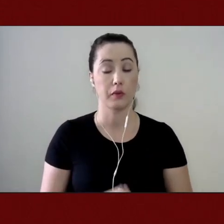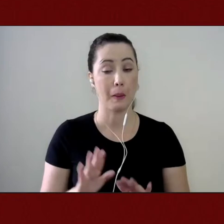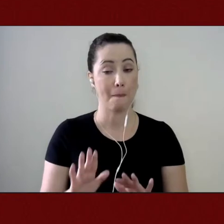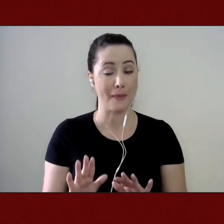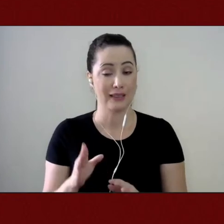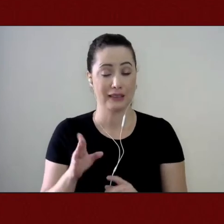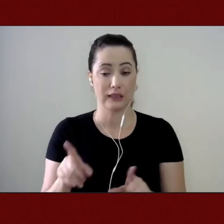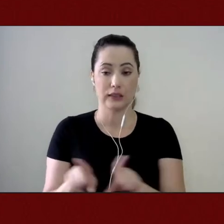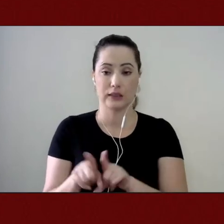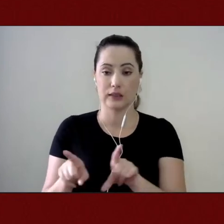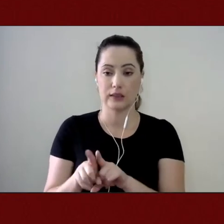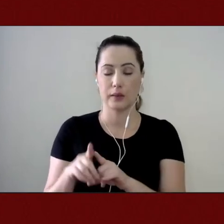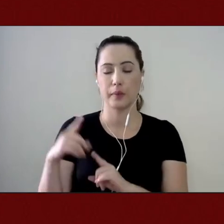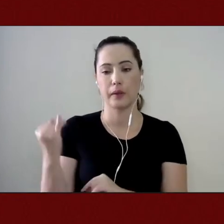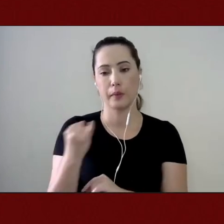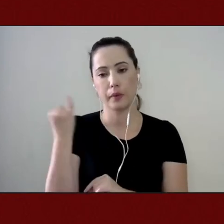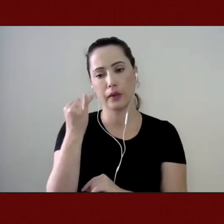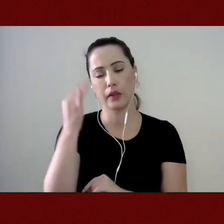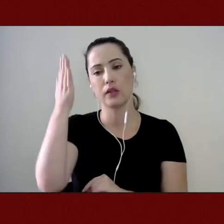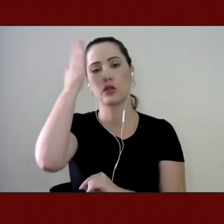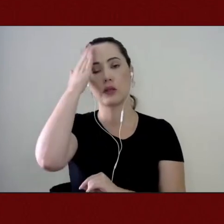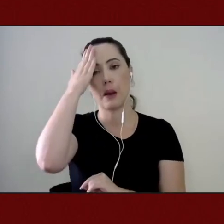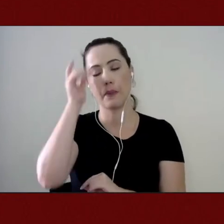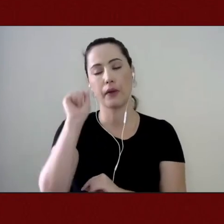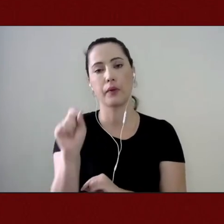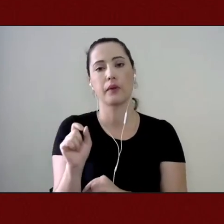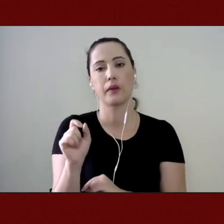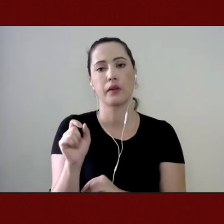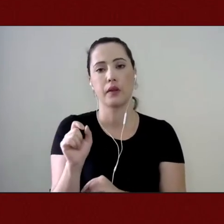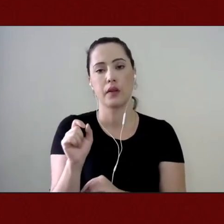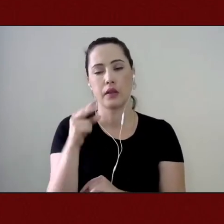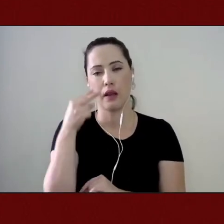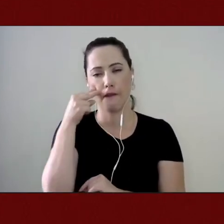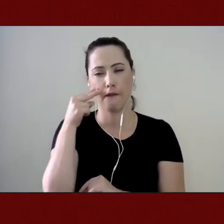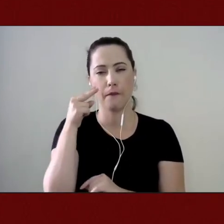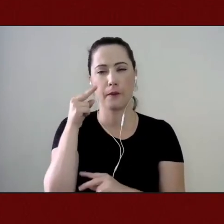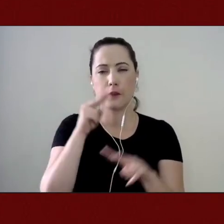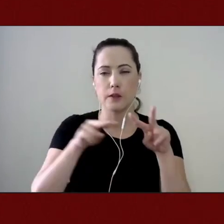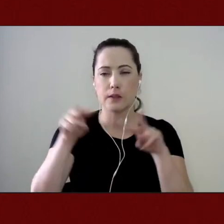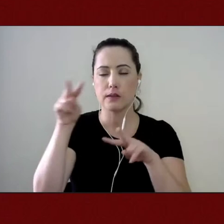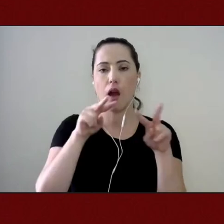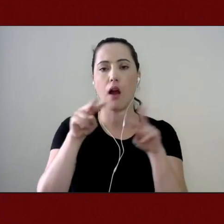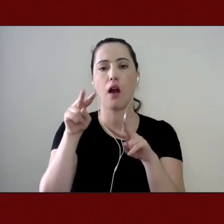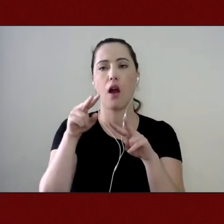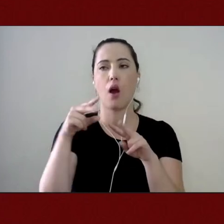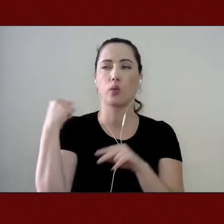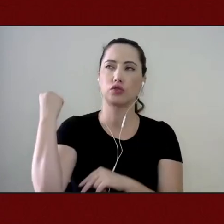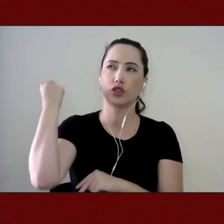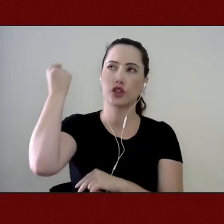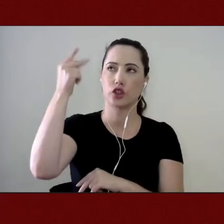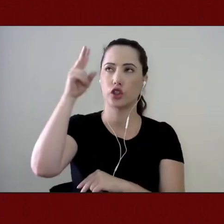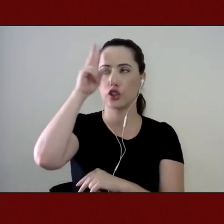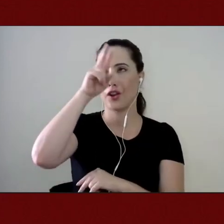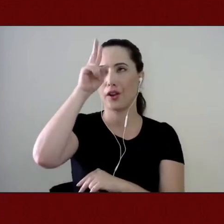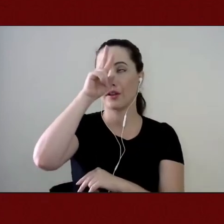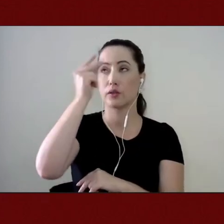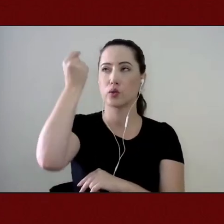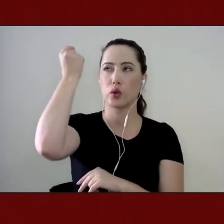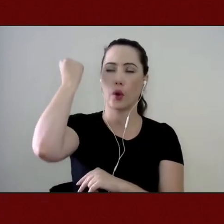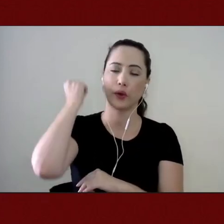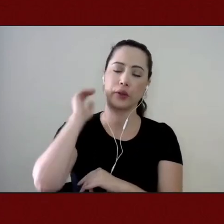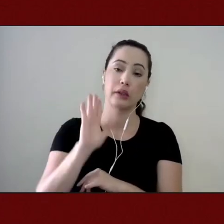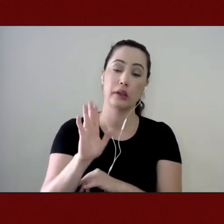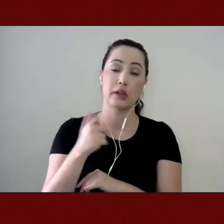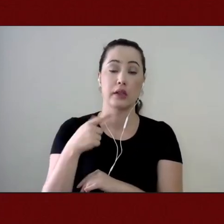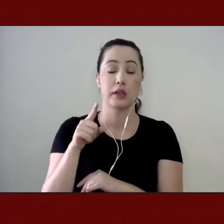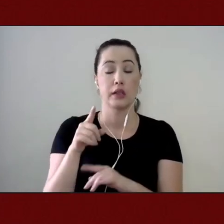como perspectiva para matizar essa visão consagrada na historiografia, como já me referi, que é muito